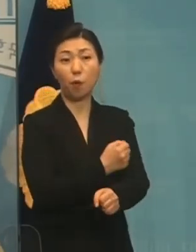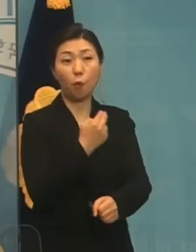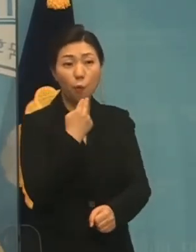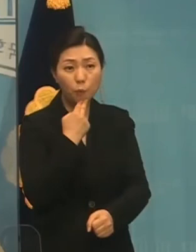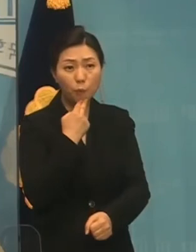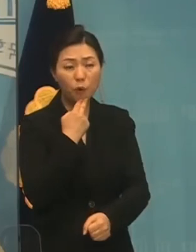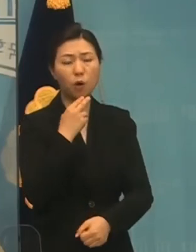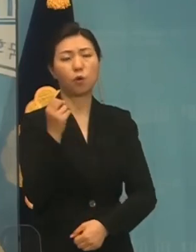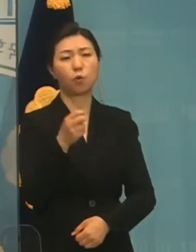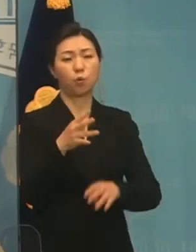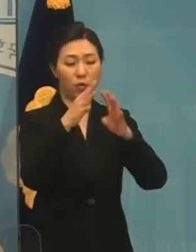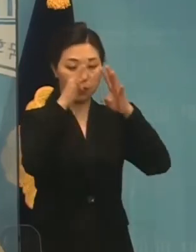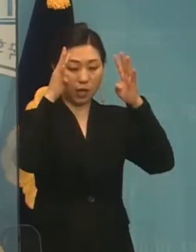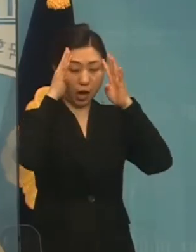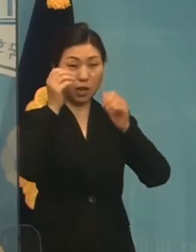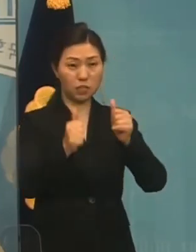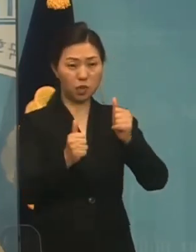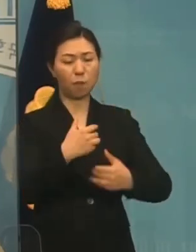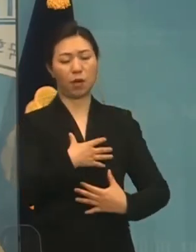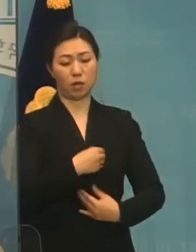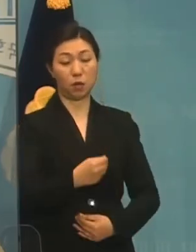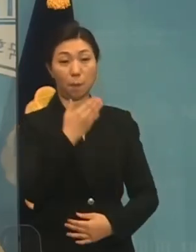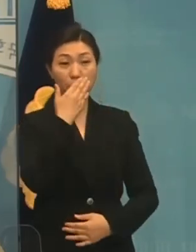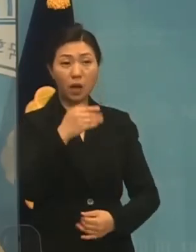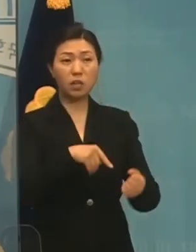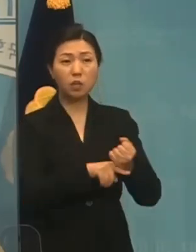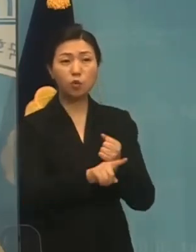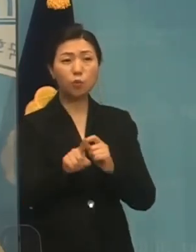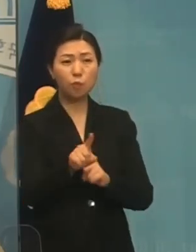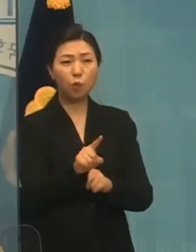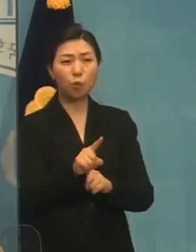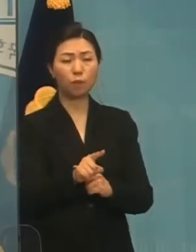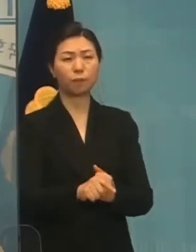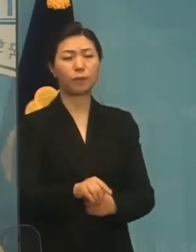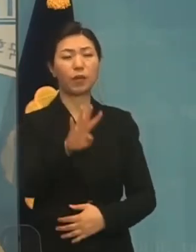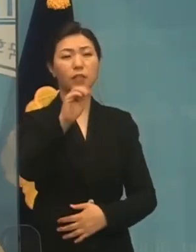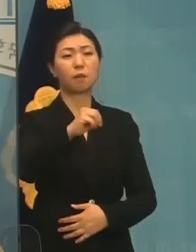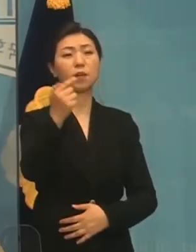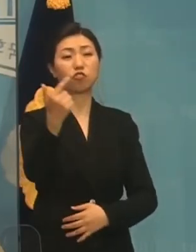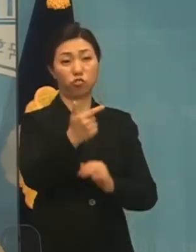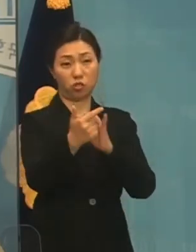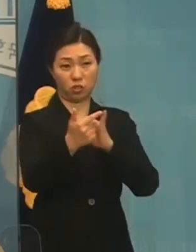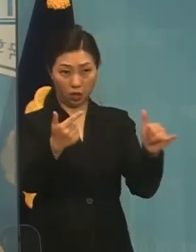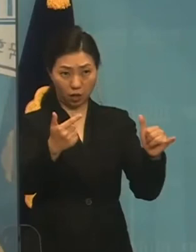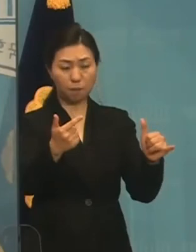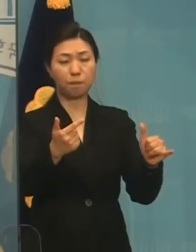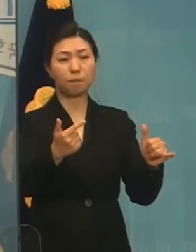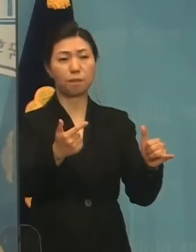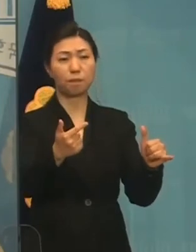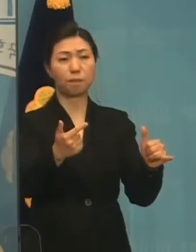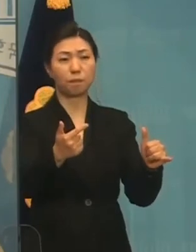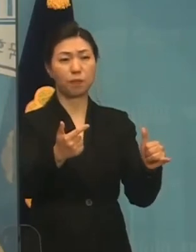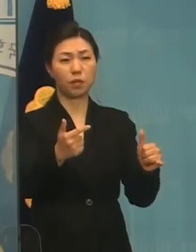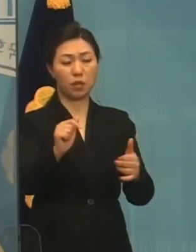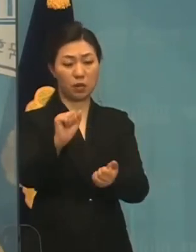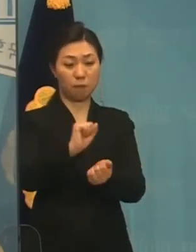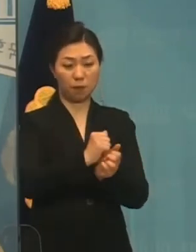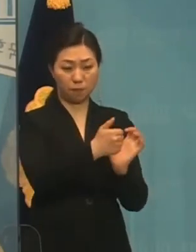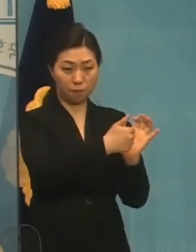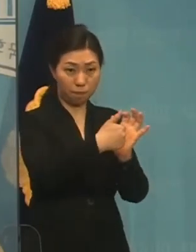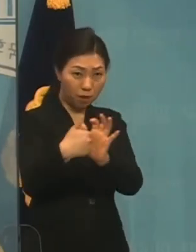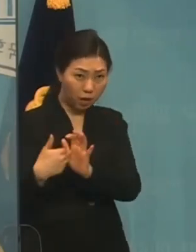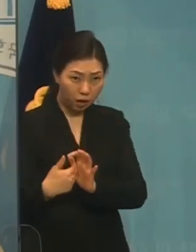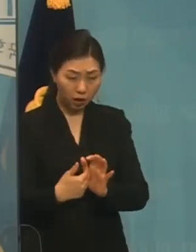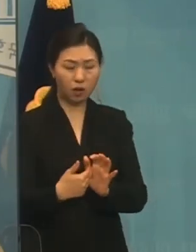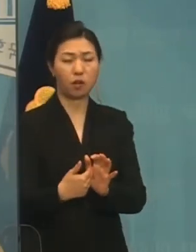수능이 안전하게 치러질 수 있었던 데는 대략 4만 6천 명에 달하는 방역 인력이 각급